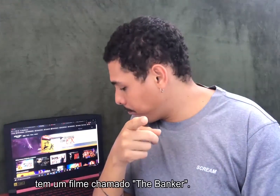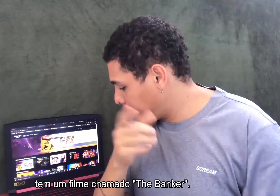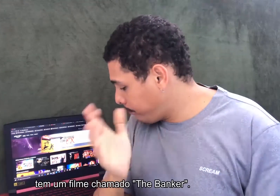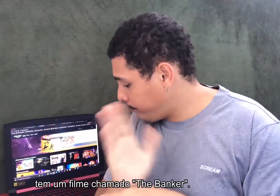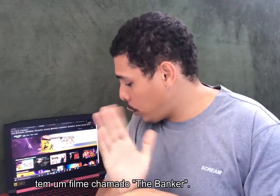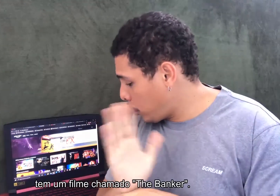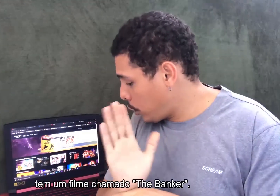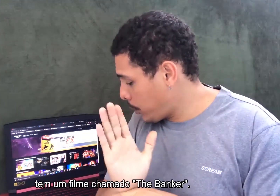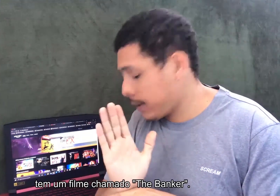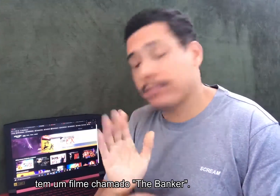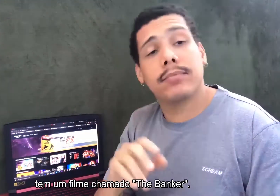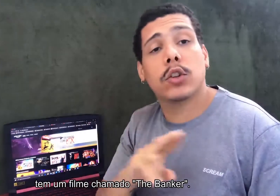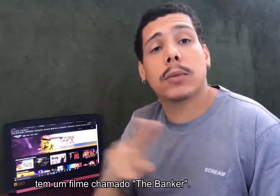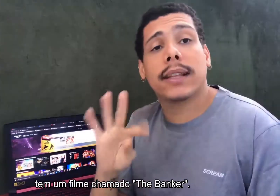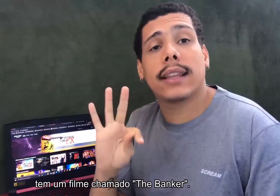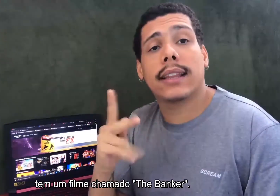tem um filme chamado The Bunker.